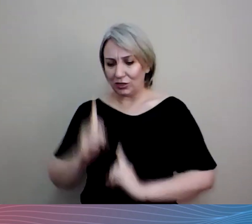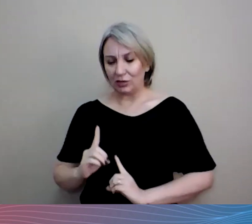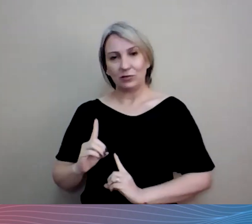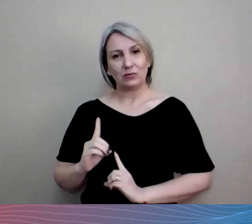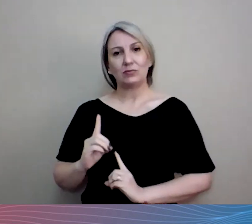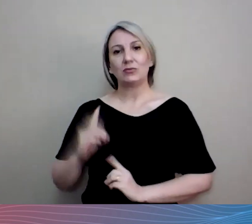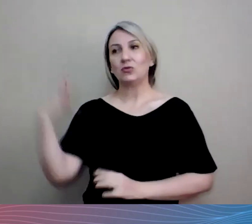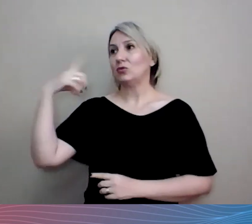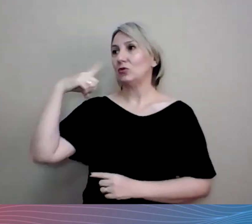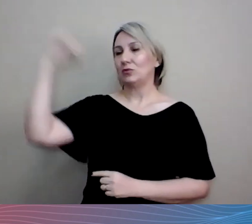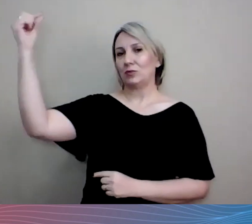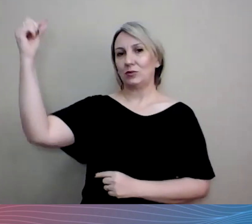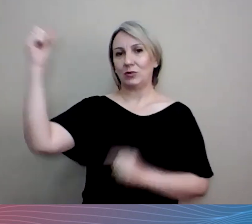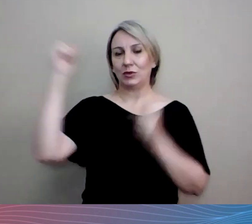2.